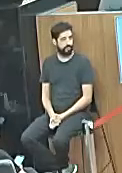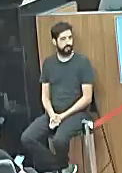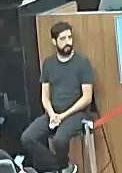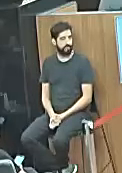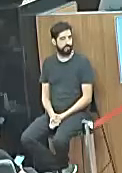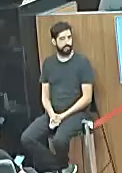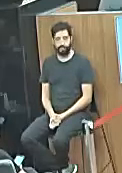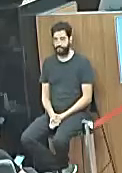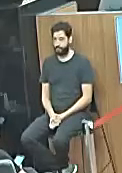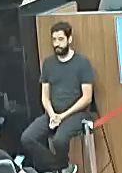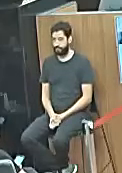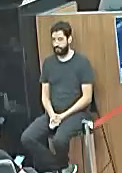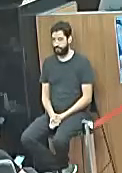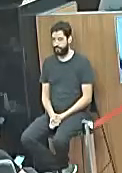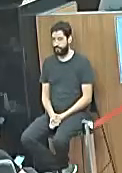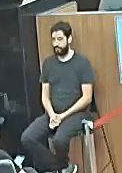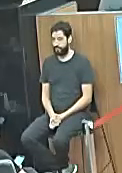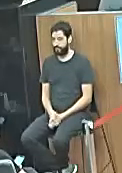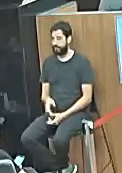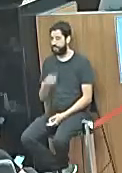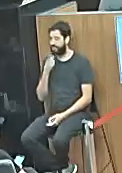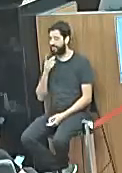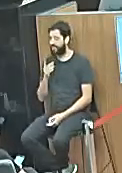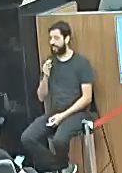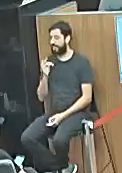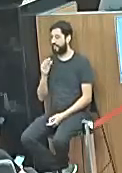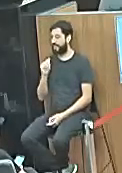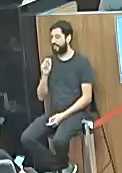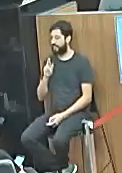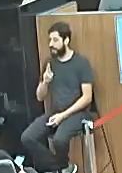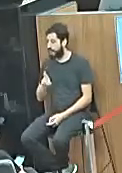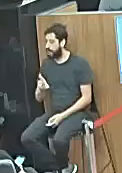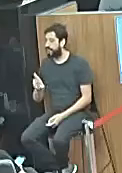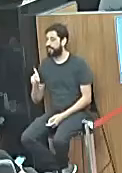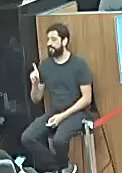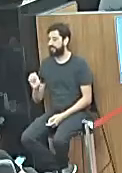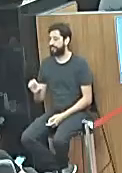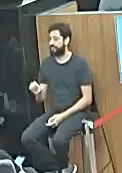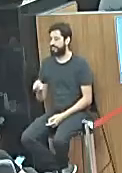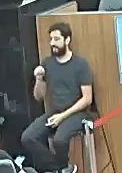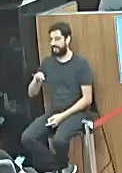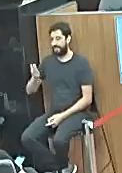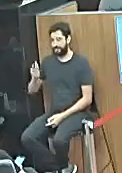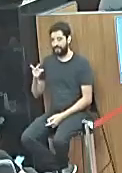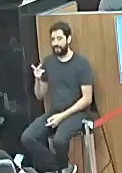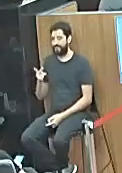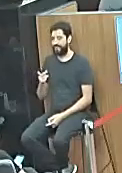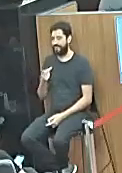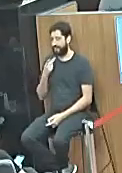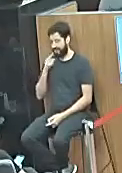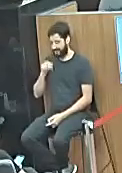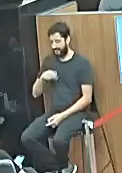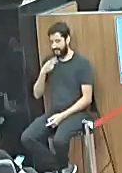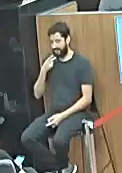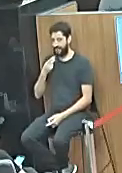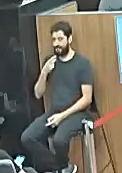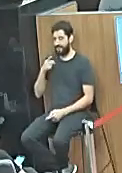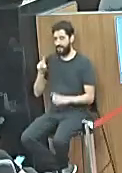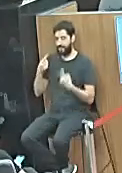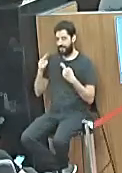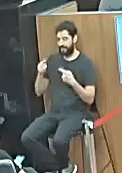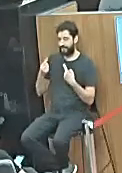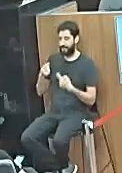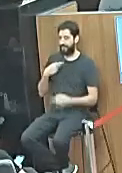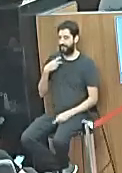aí quem falou tarde tudo bem que aqui em belo horizonte o pessoal pega no meu pé por causa